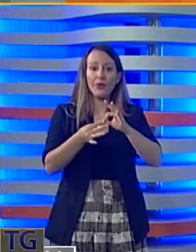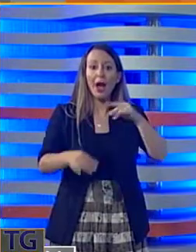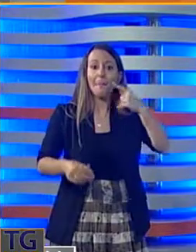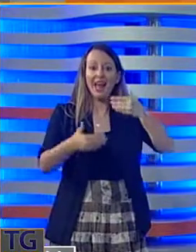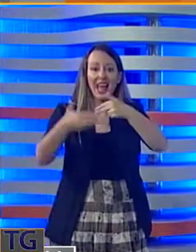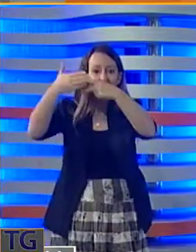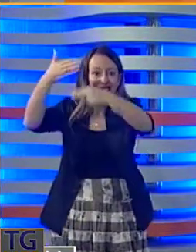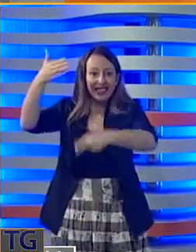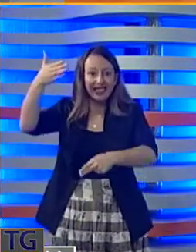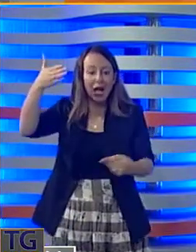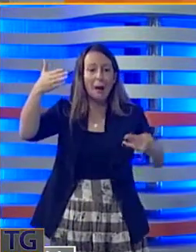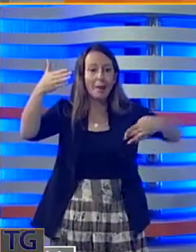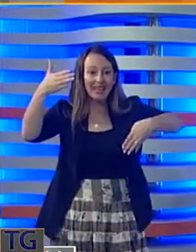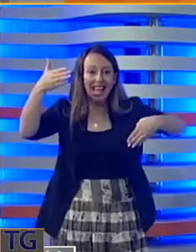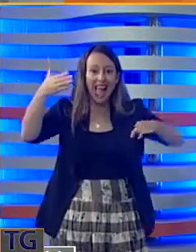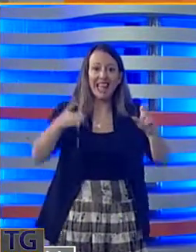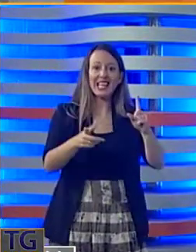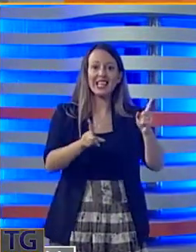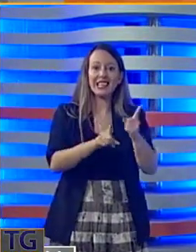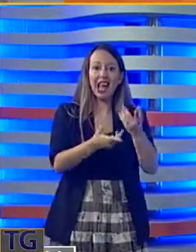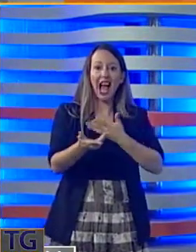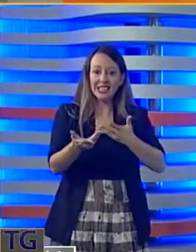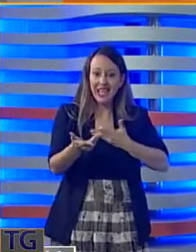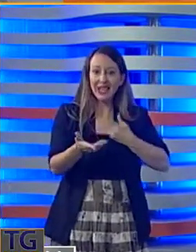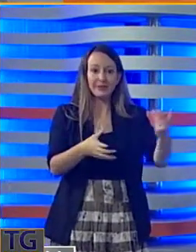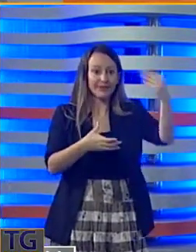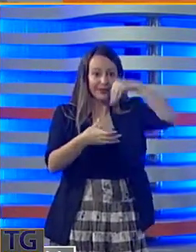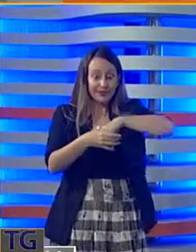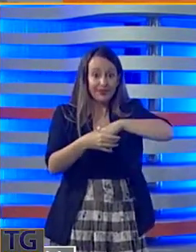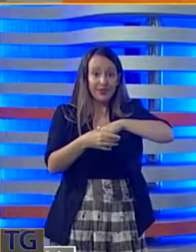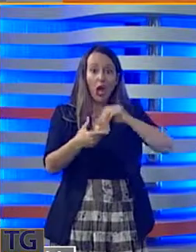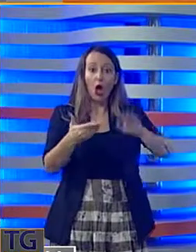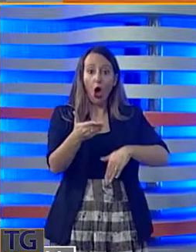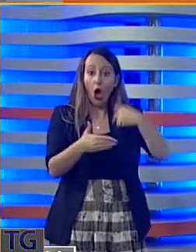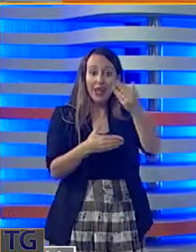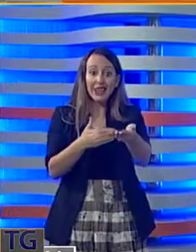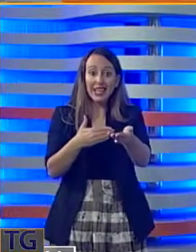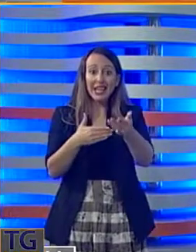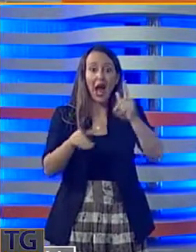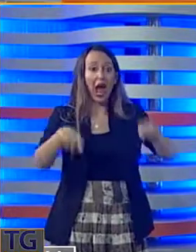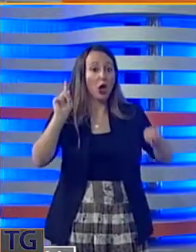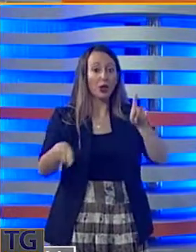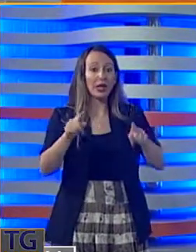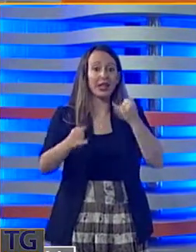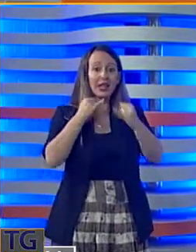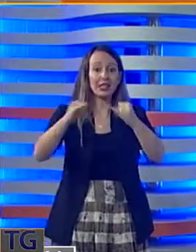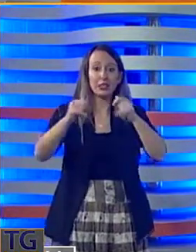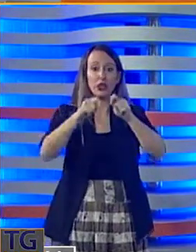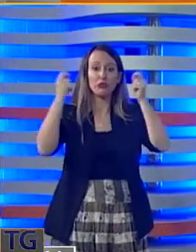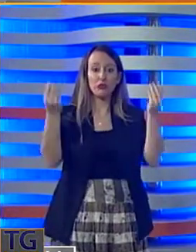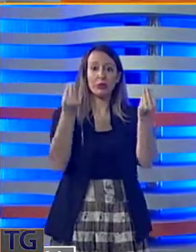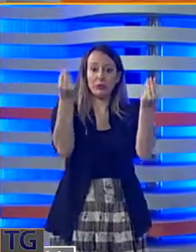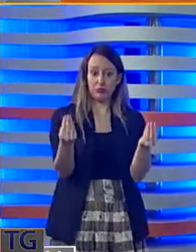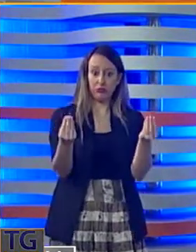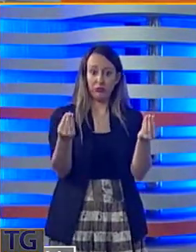Dem che hanno già l'ok del partito. Se l'accordo dovesse saltare, Crocetta ha pronte le sue liste